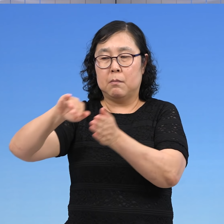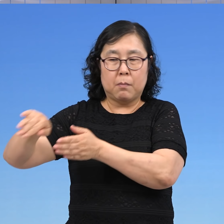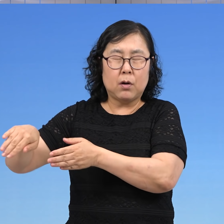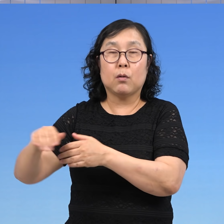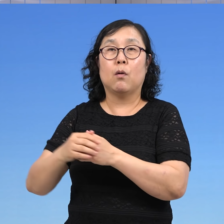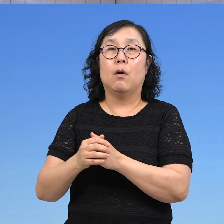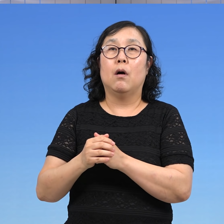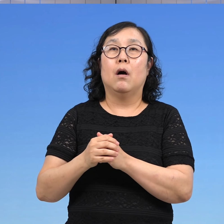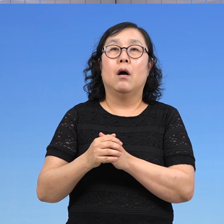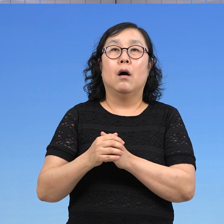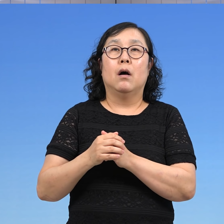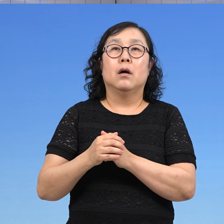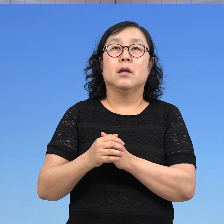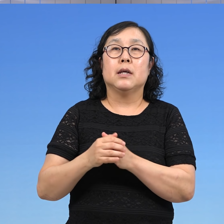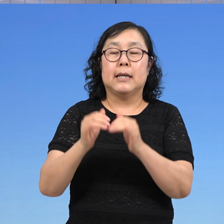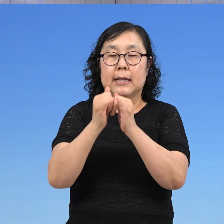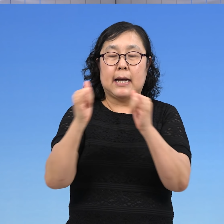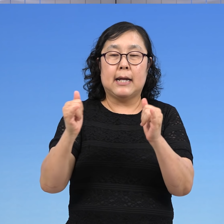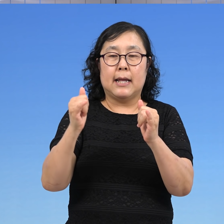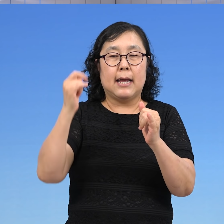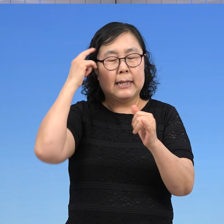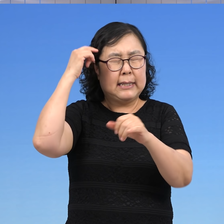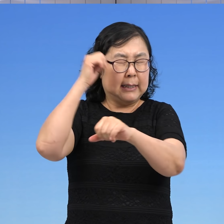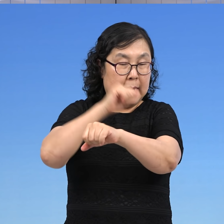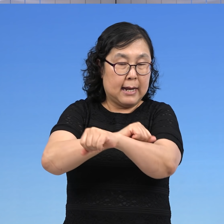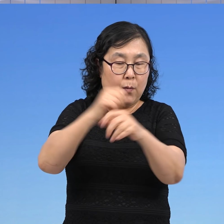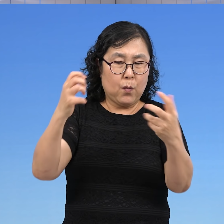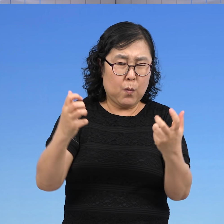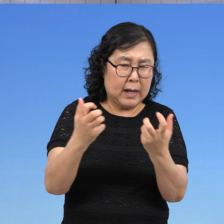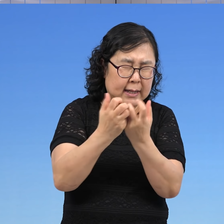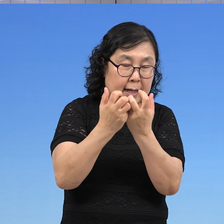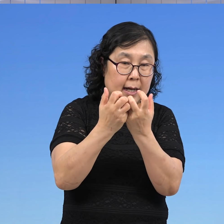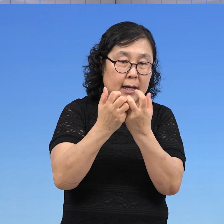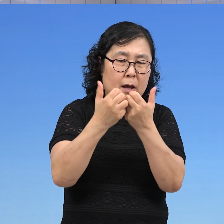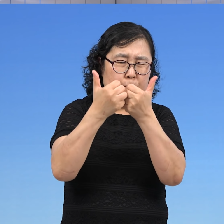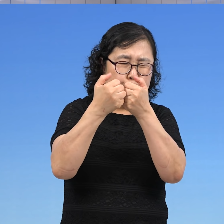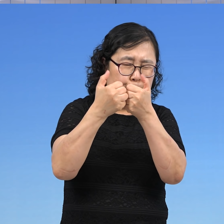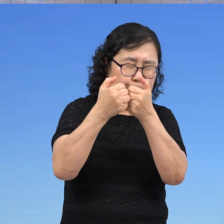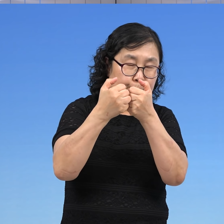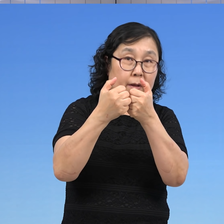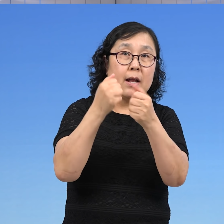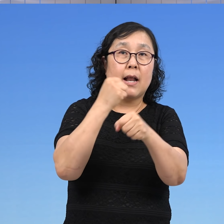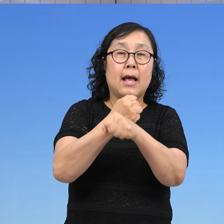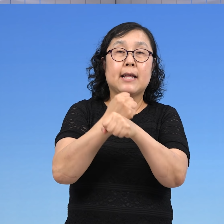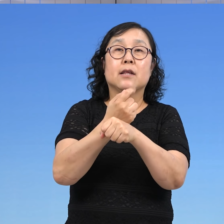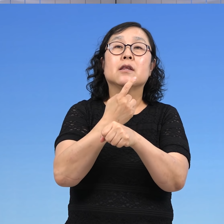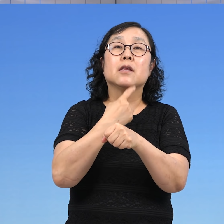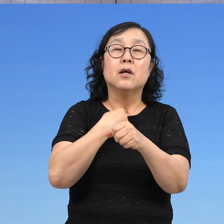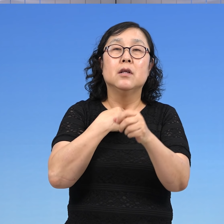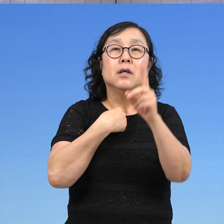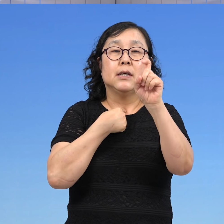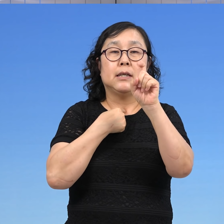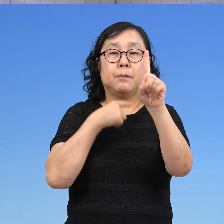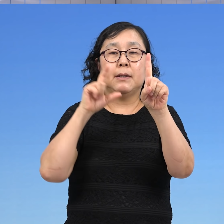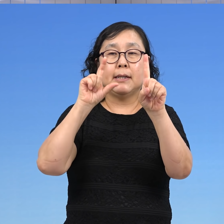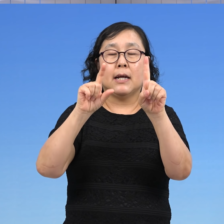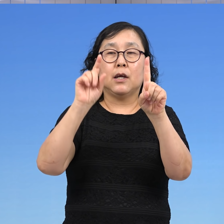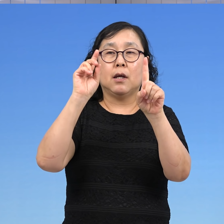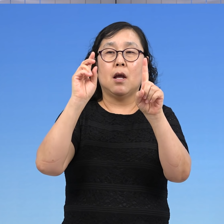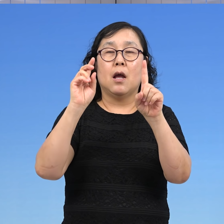인간의 치의 들로 가득한 인간의 지혜를 도모 하던 창세기 11장 이 어떻게 말씀이 끝나는 지